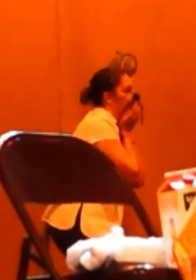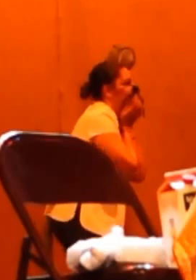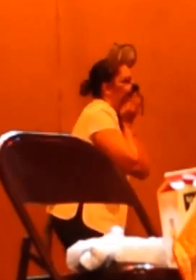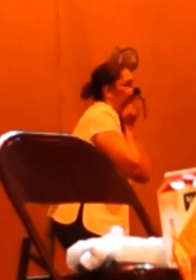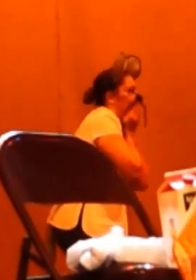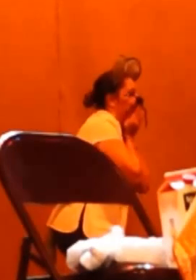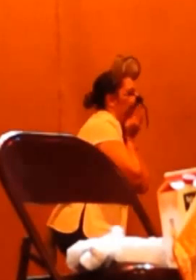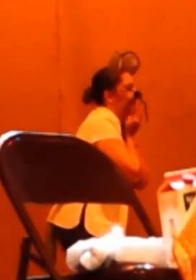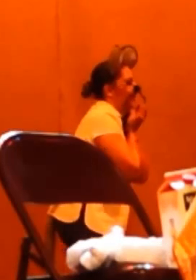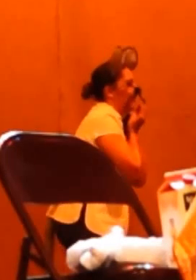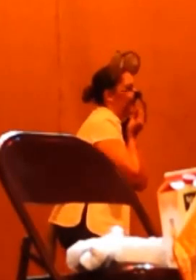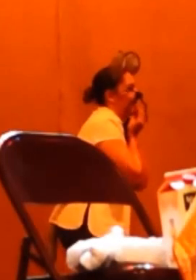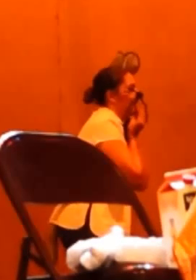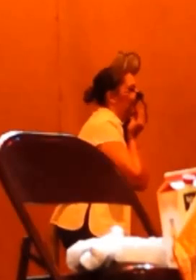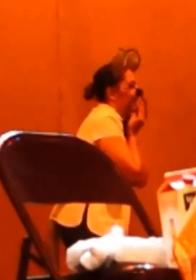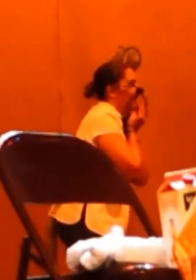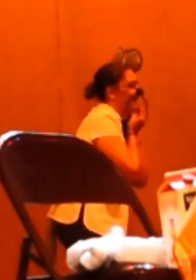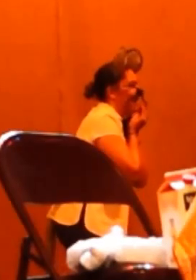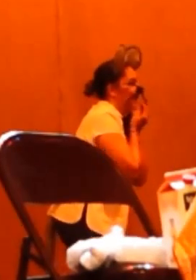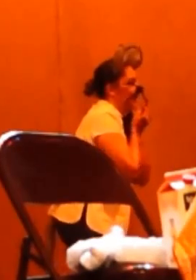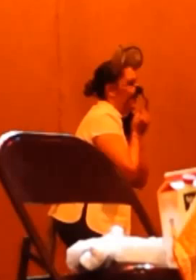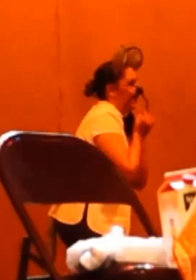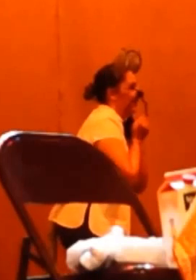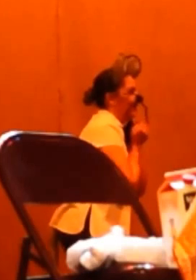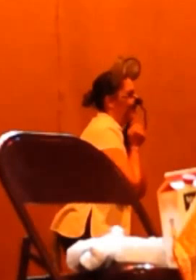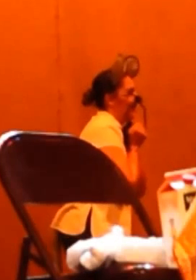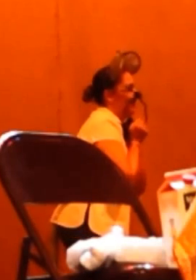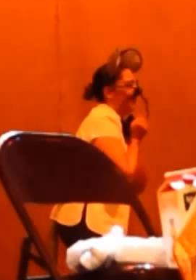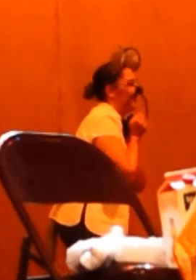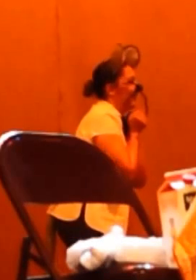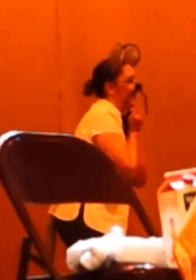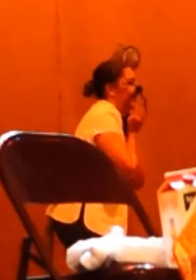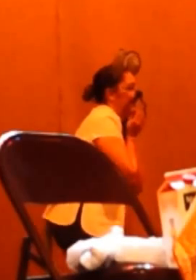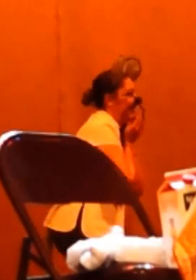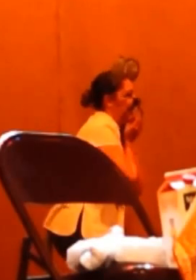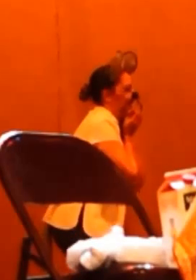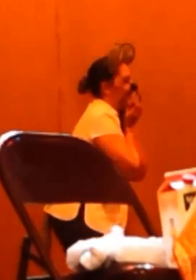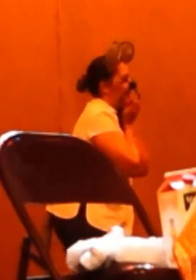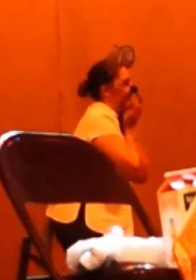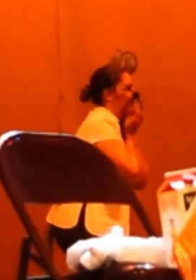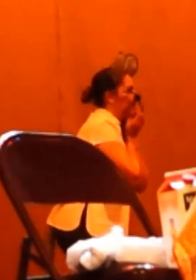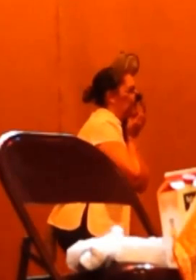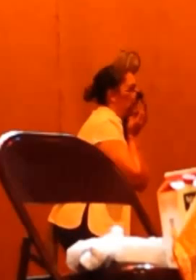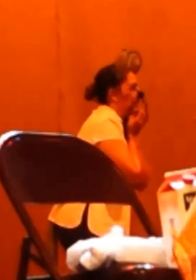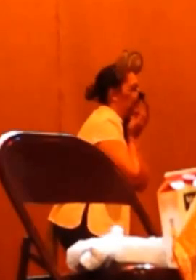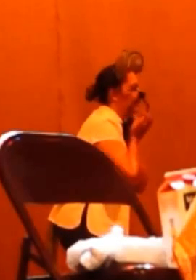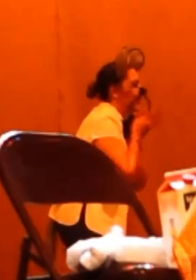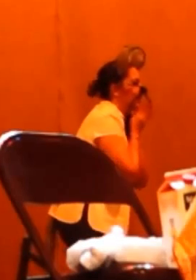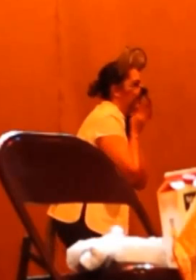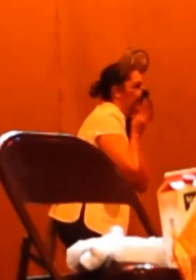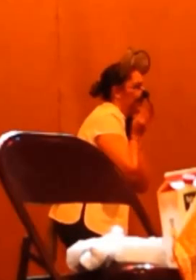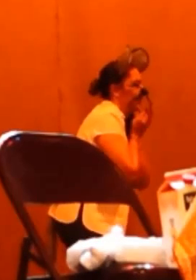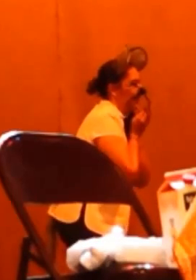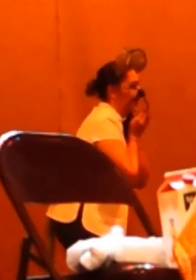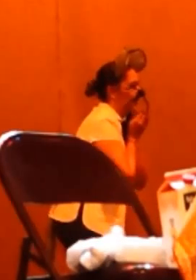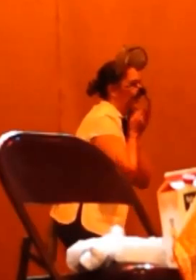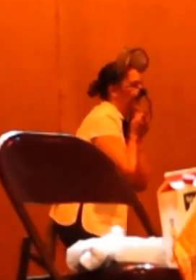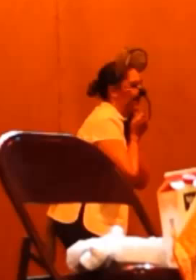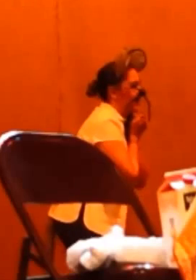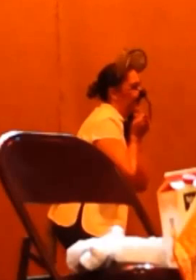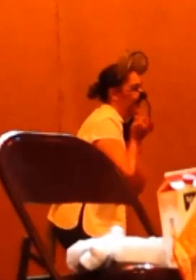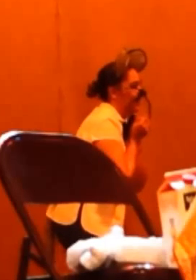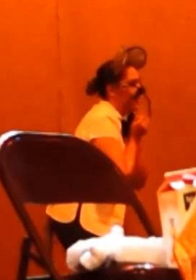Lo siento mucho, pero yo no me veo afectada por esto. Yo estoy